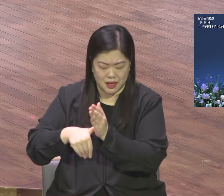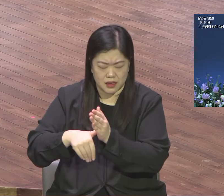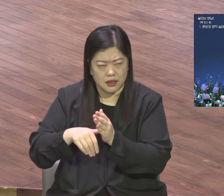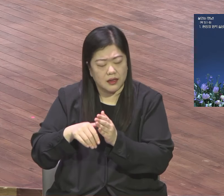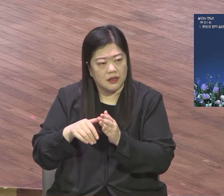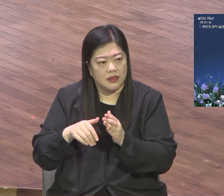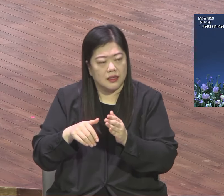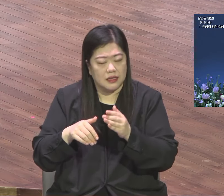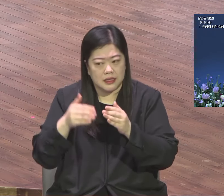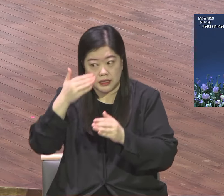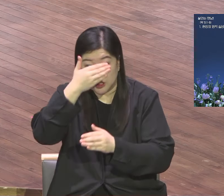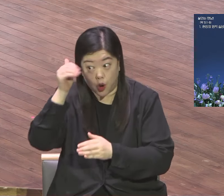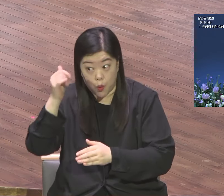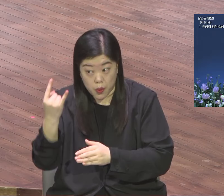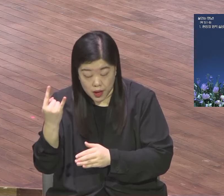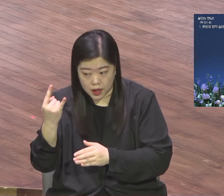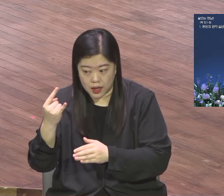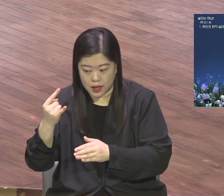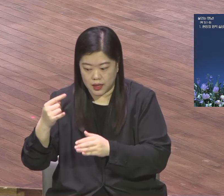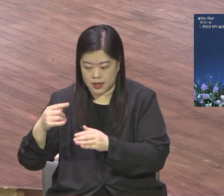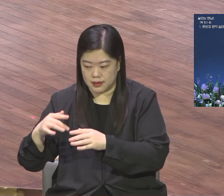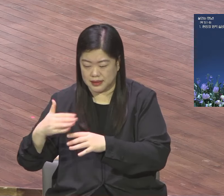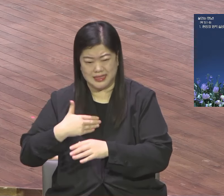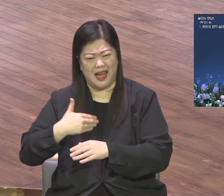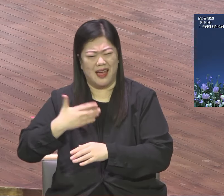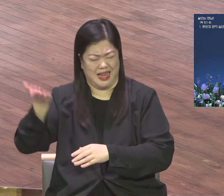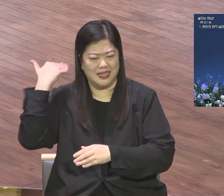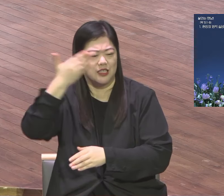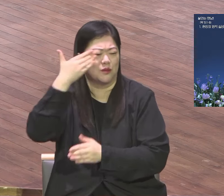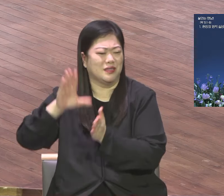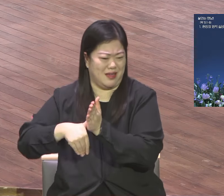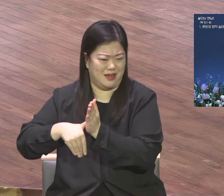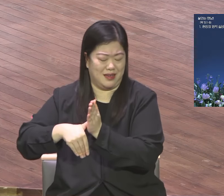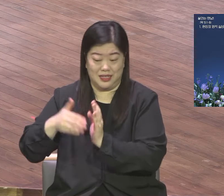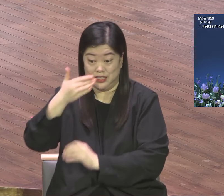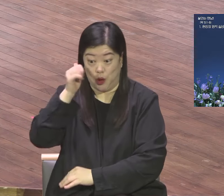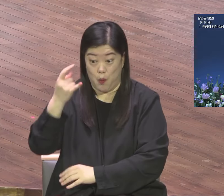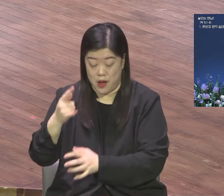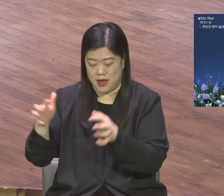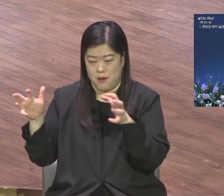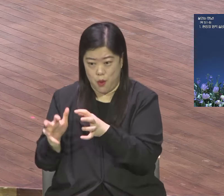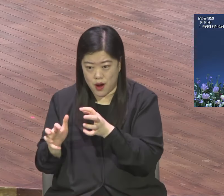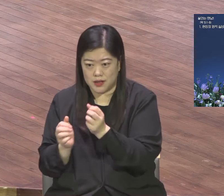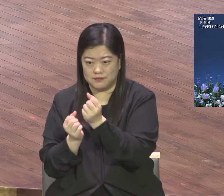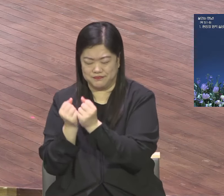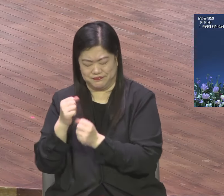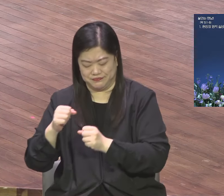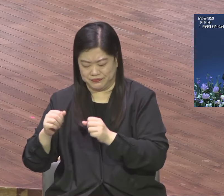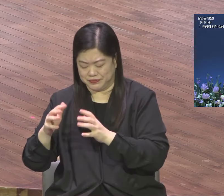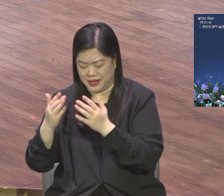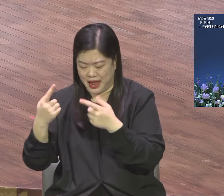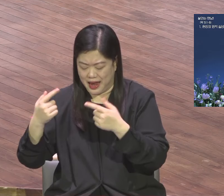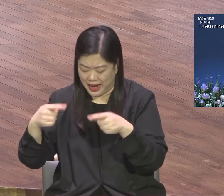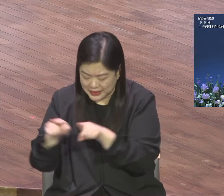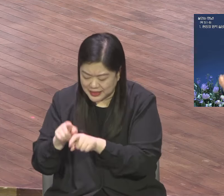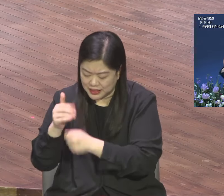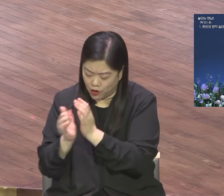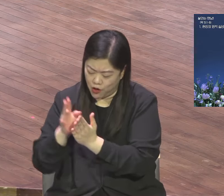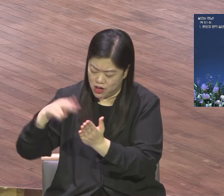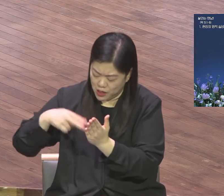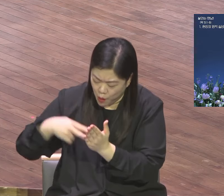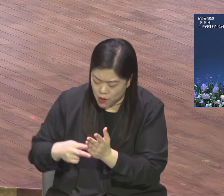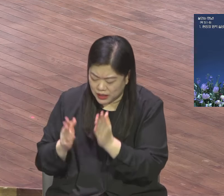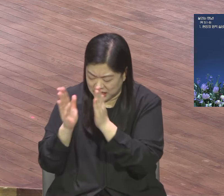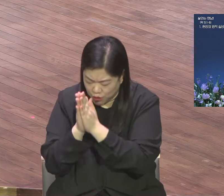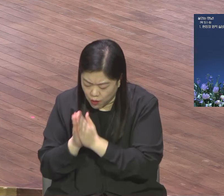그걸로 청년들 한 열댓 명이 매일 밤입니다. 매일 밤 11시에 교회에 나와서 같이 찬양하고 같이 성경 읽고 같이 포럼하고 같이